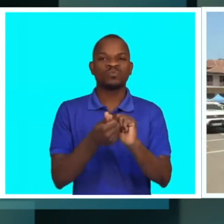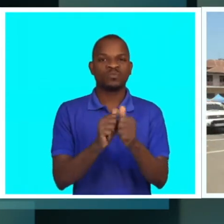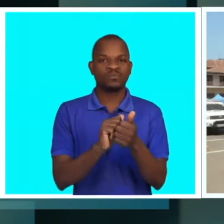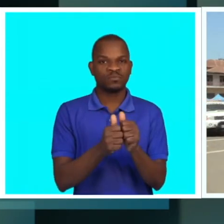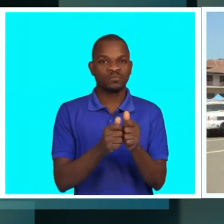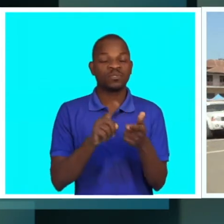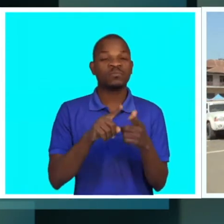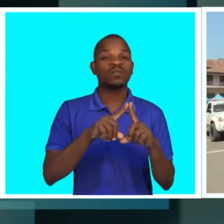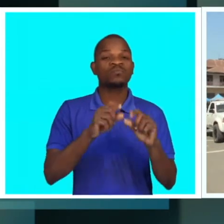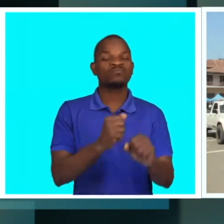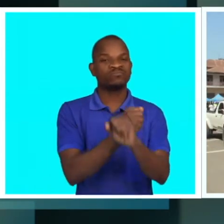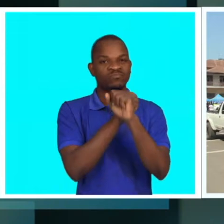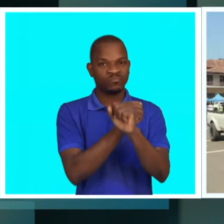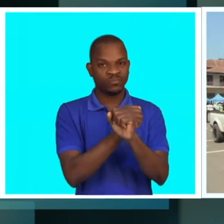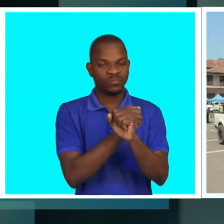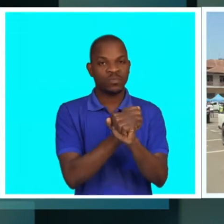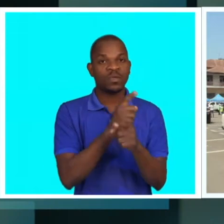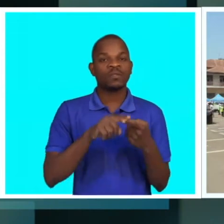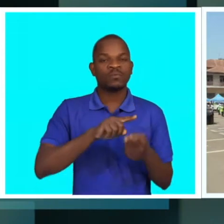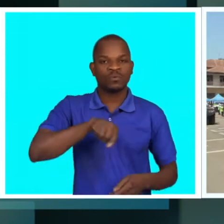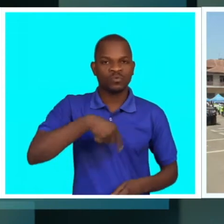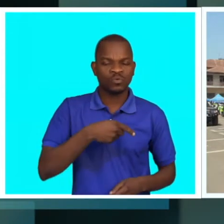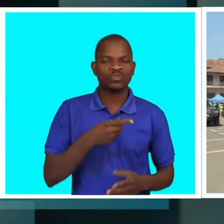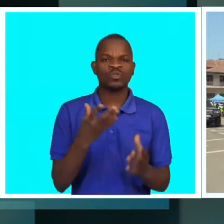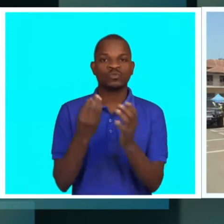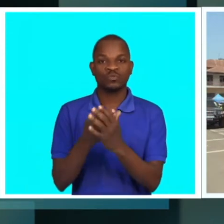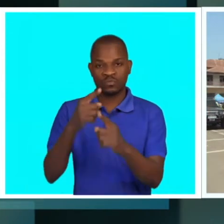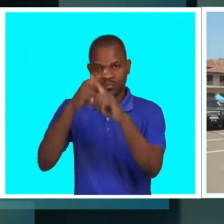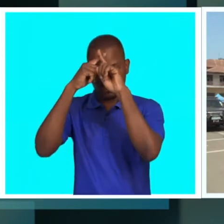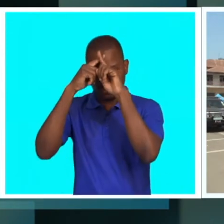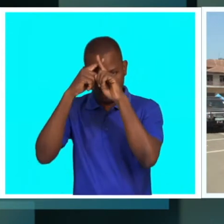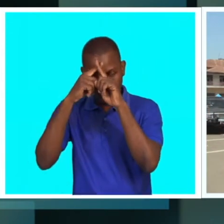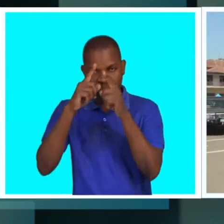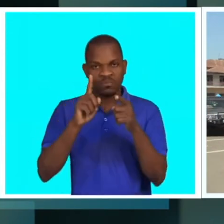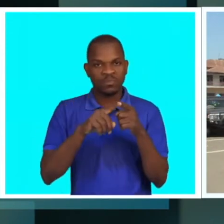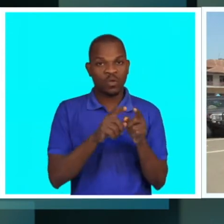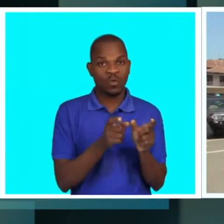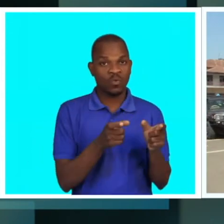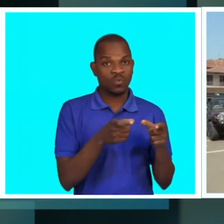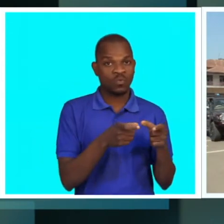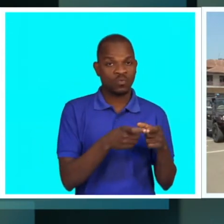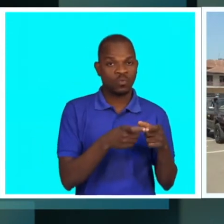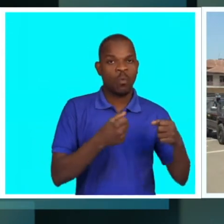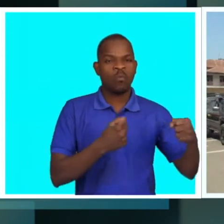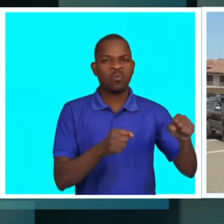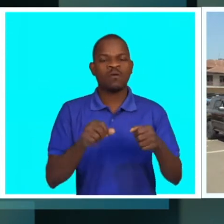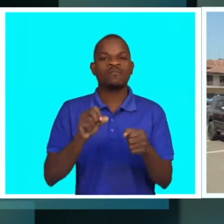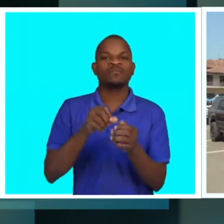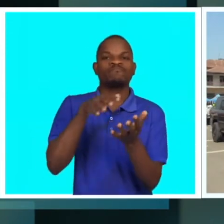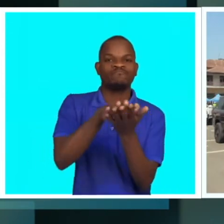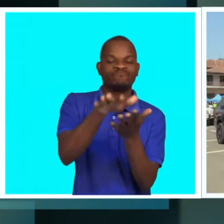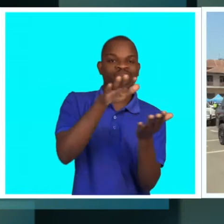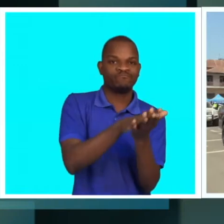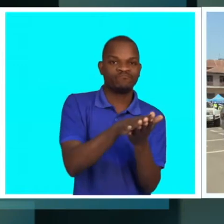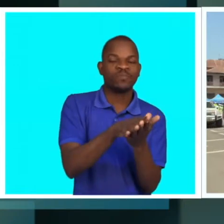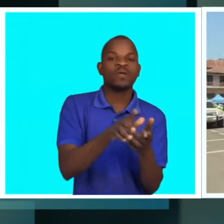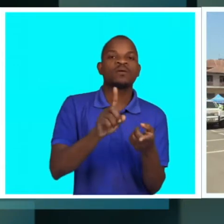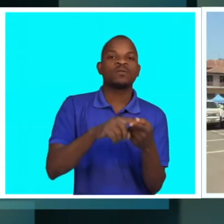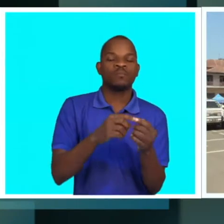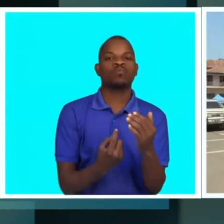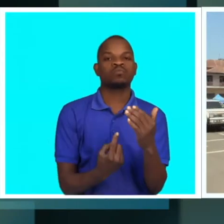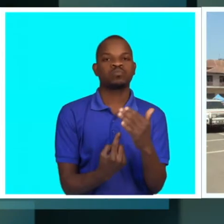desporto com todo o perigo inerente a esta atividade. Então nós, a nível da Polícia de Trânsito, o Motor Clube da Beira fazemos algumas campanhas de segurança e prevenção